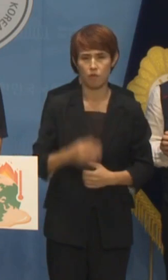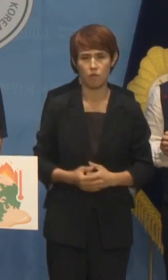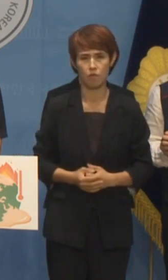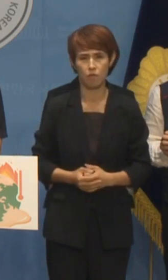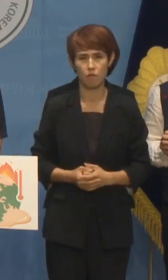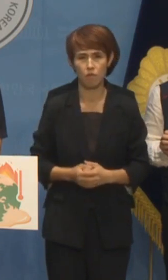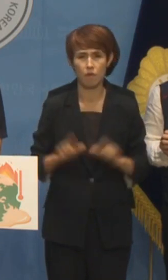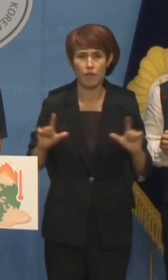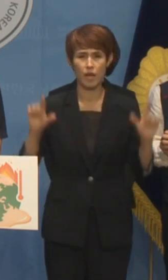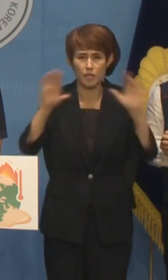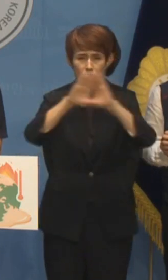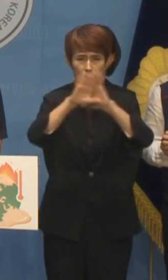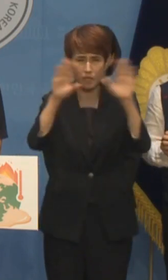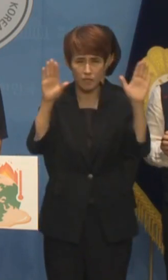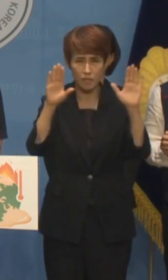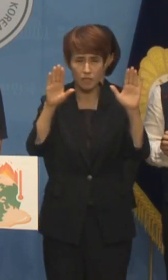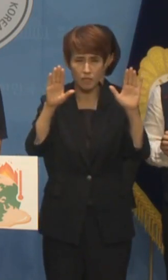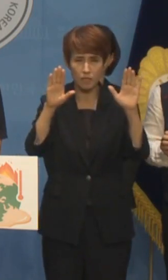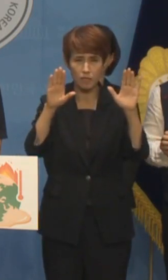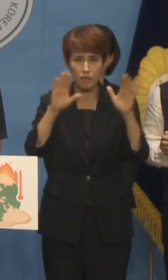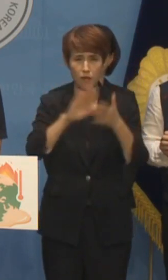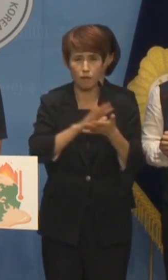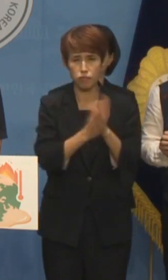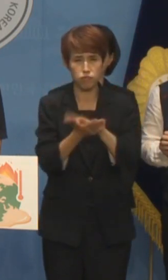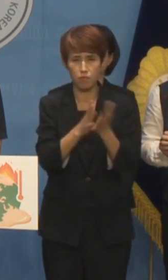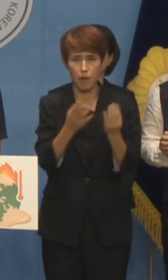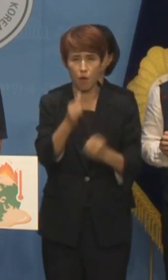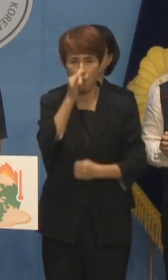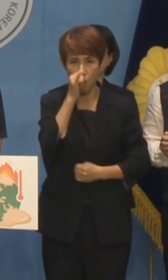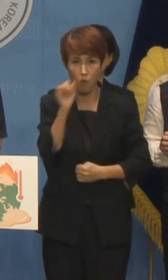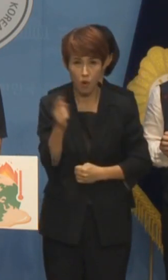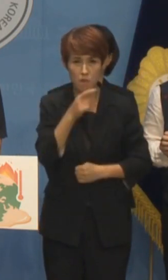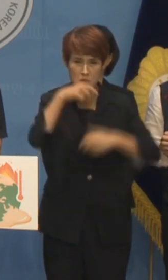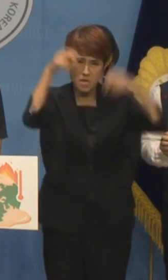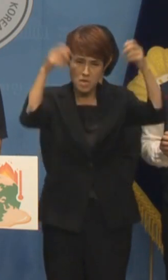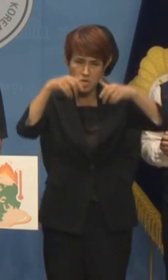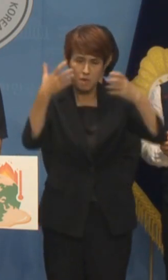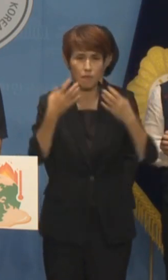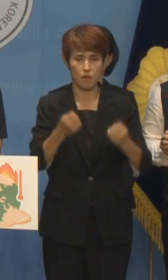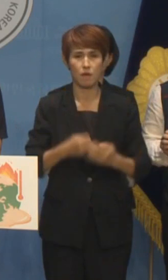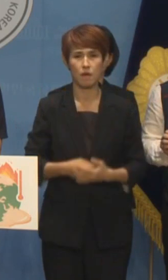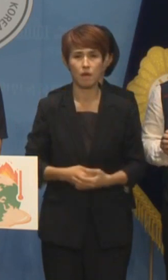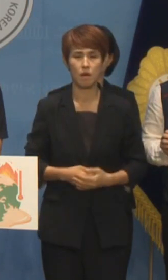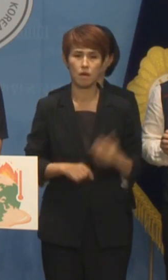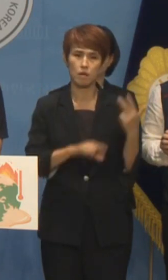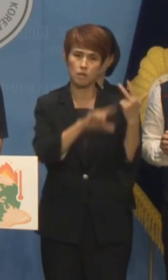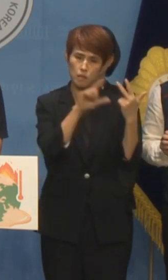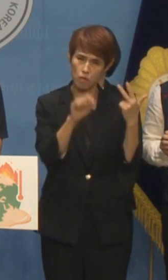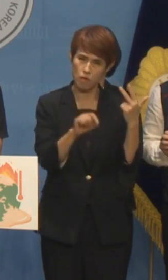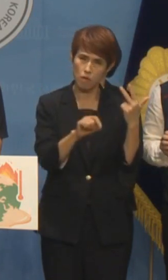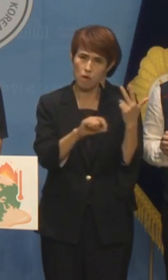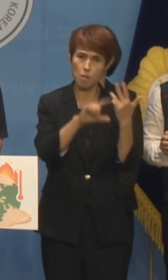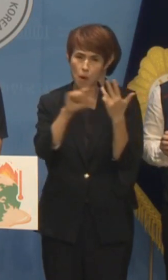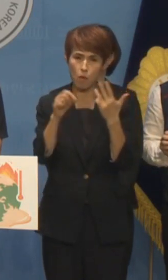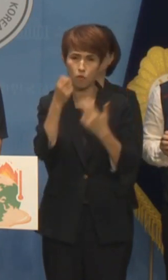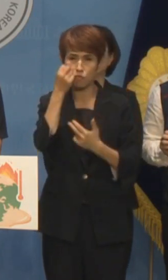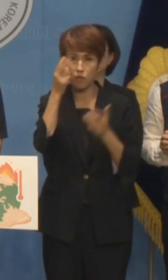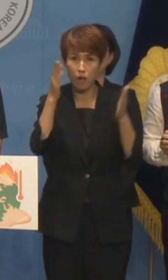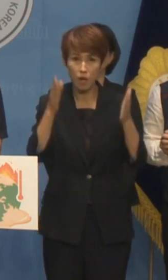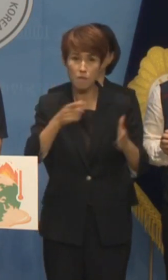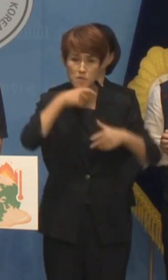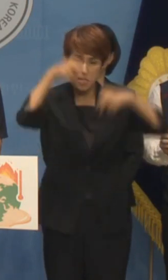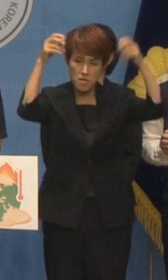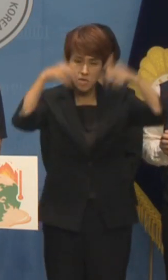기후변화로 장마철 비 오는 날짜가 더 많아지고 있습니다. 특히 7월에서 8월 두 달 동안